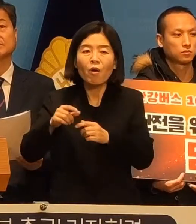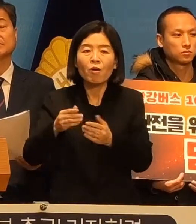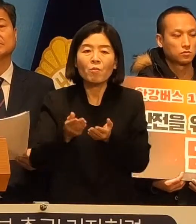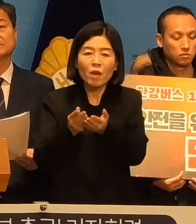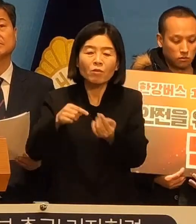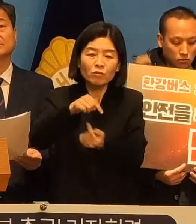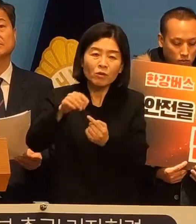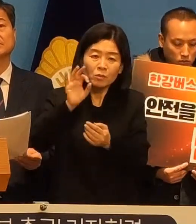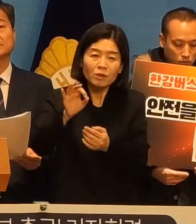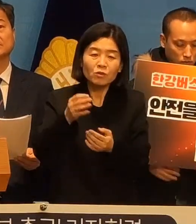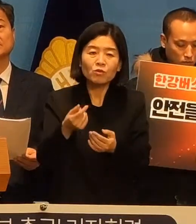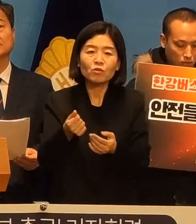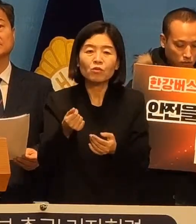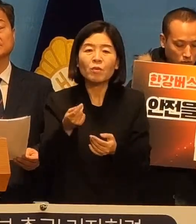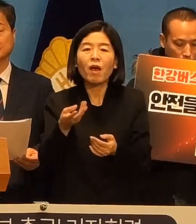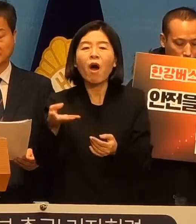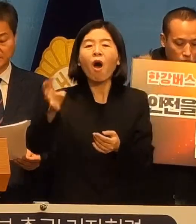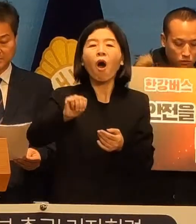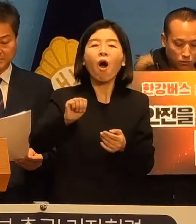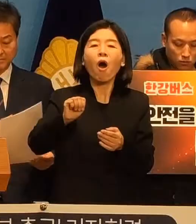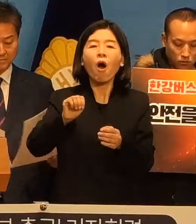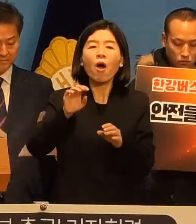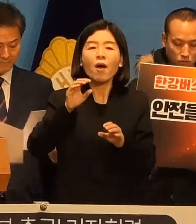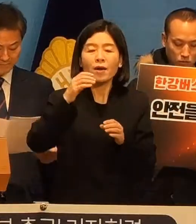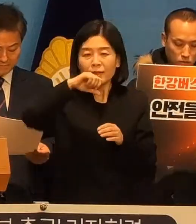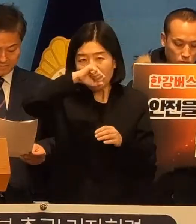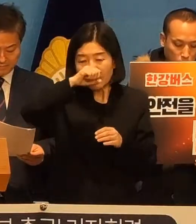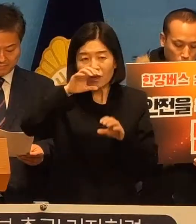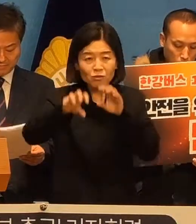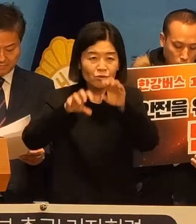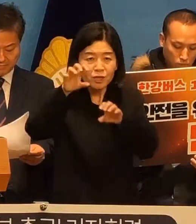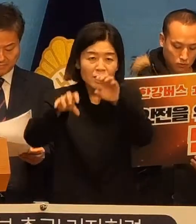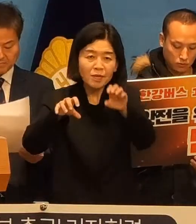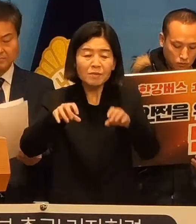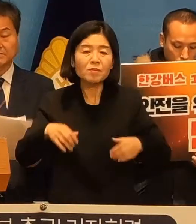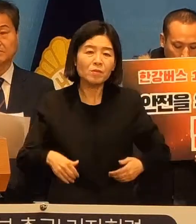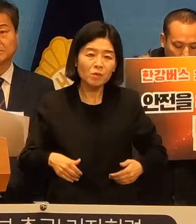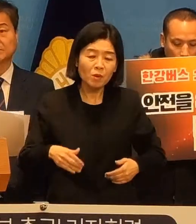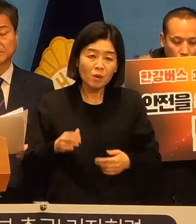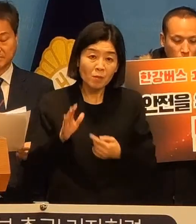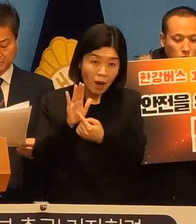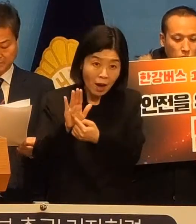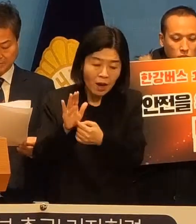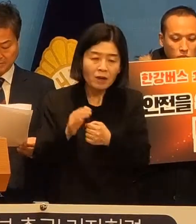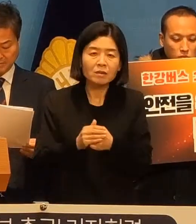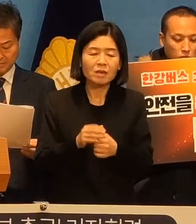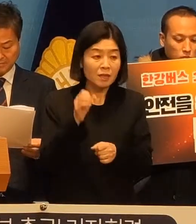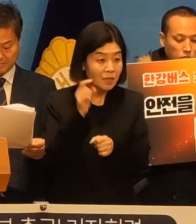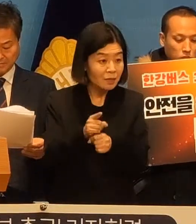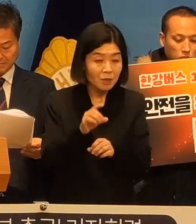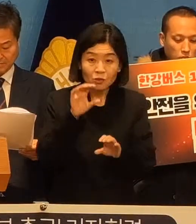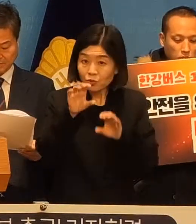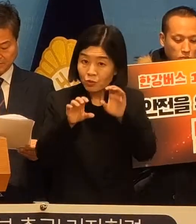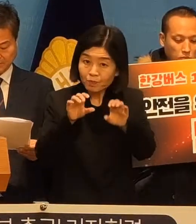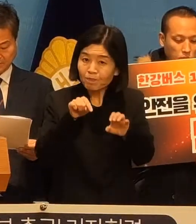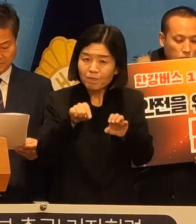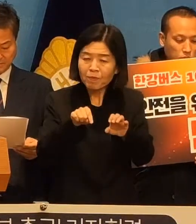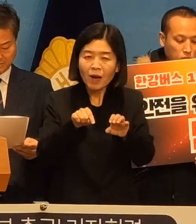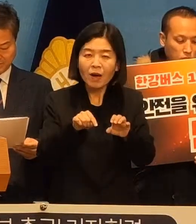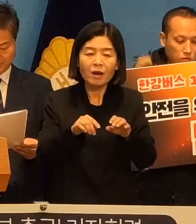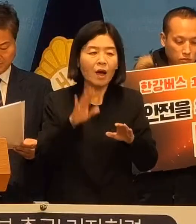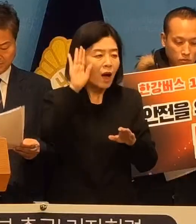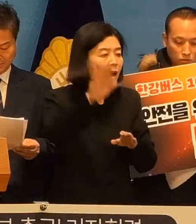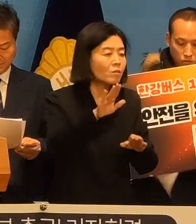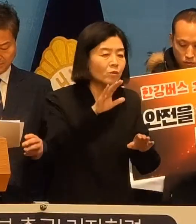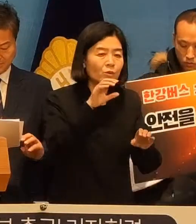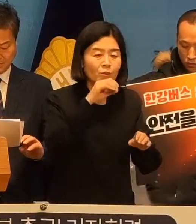수백억 원의 규모의 예산이 추가로 투입되는 사업이라고 밝힌 바 있습니다. 그러나 이미 투입된 예산과 향후 집행될